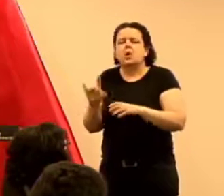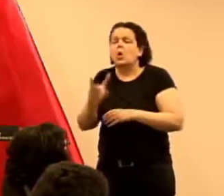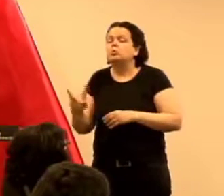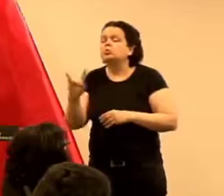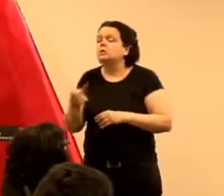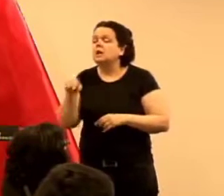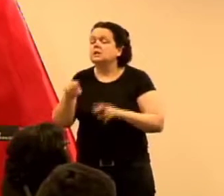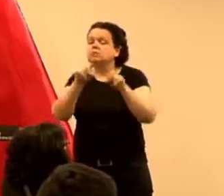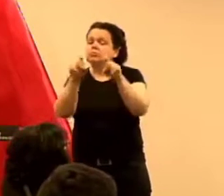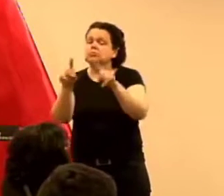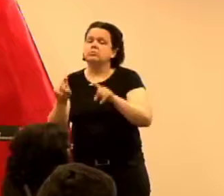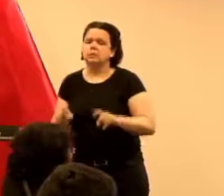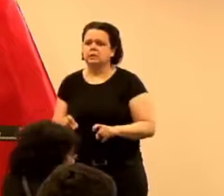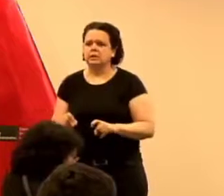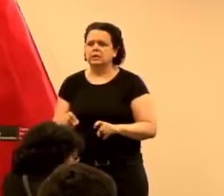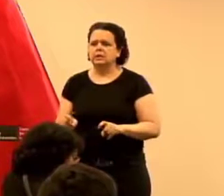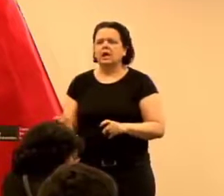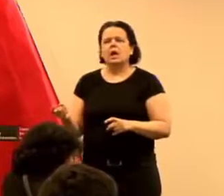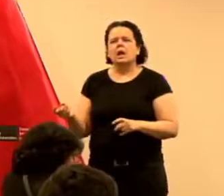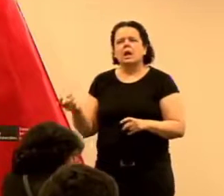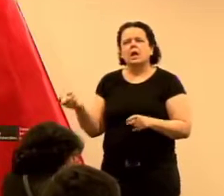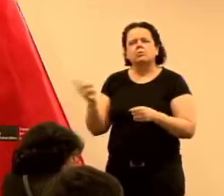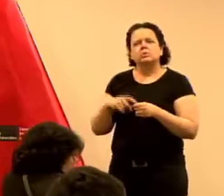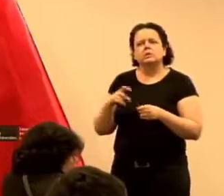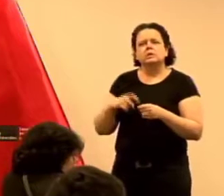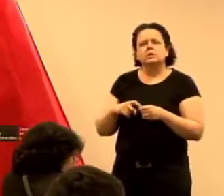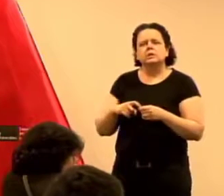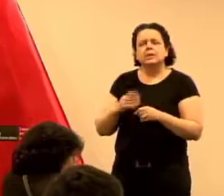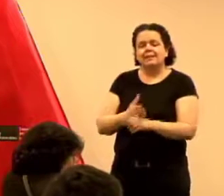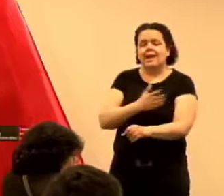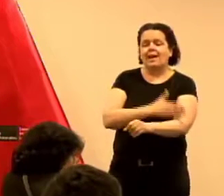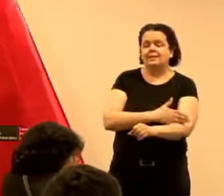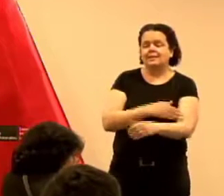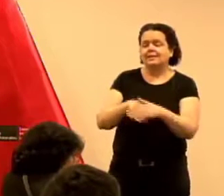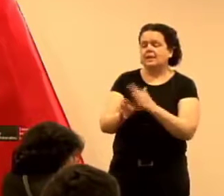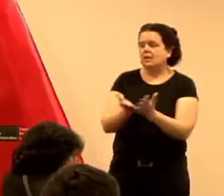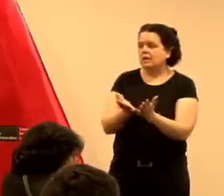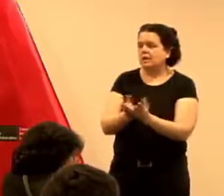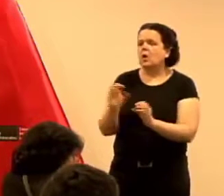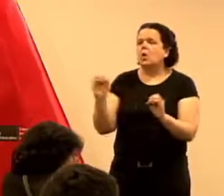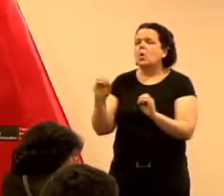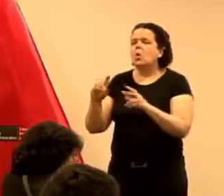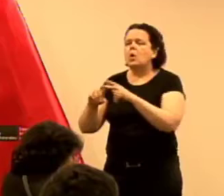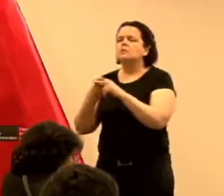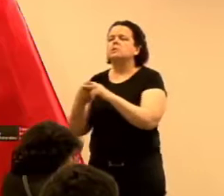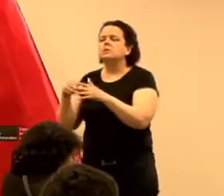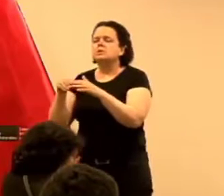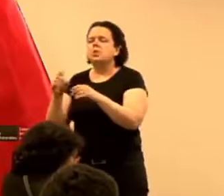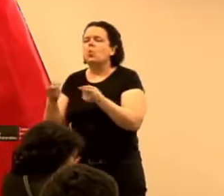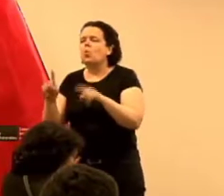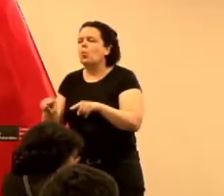usar esta encuesta incluyendo el nivel preescolar o andar directamente de la